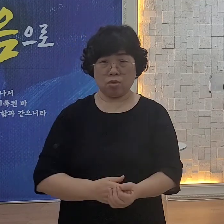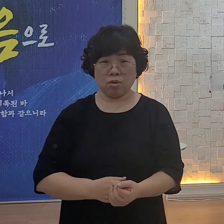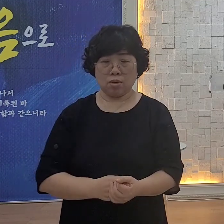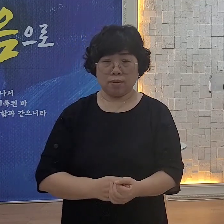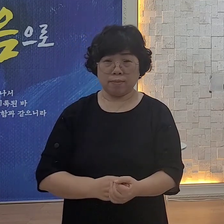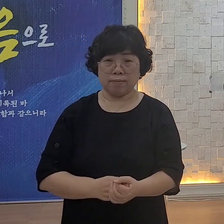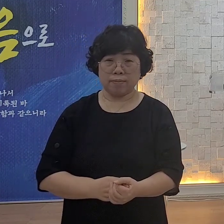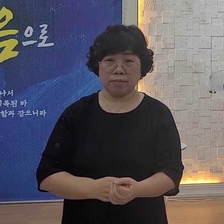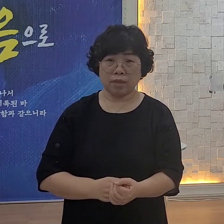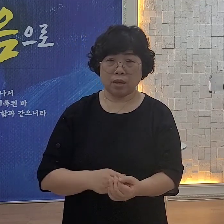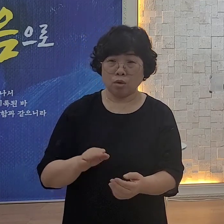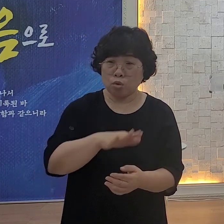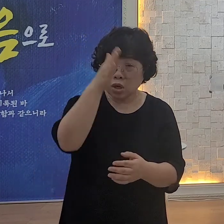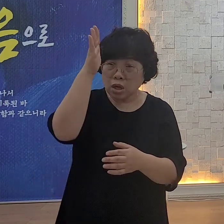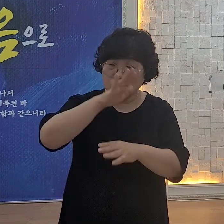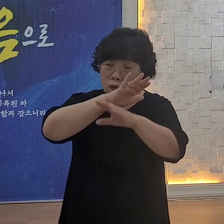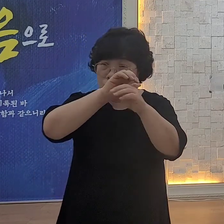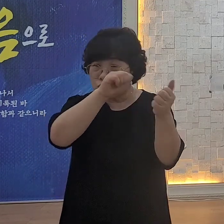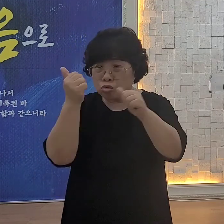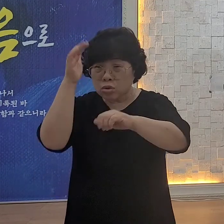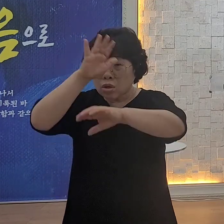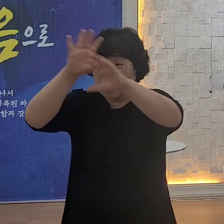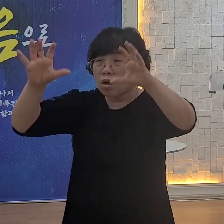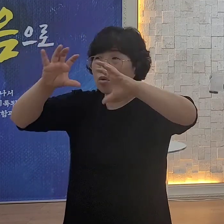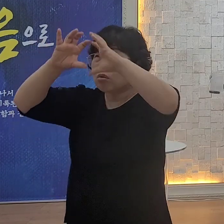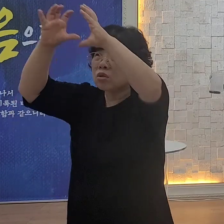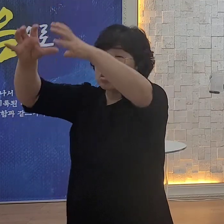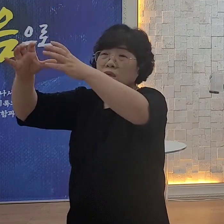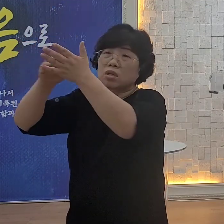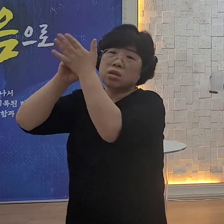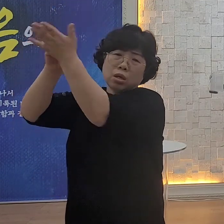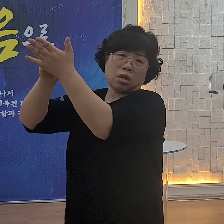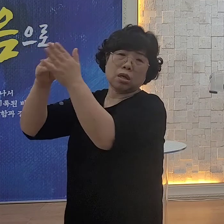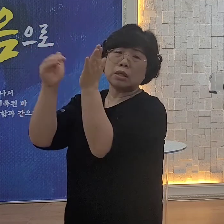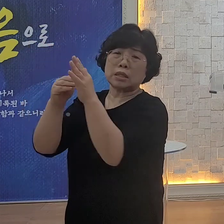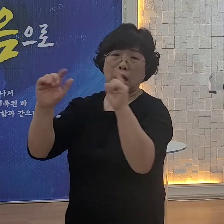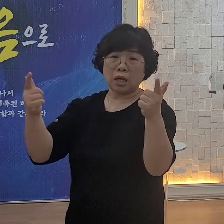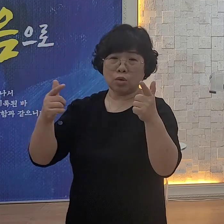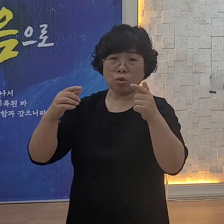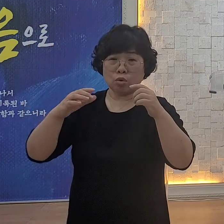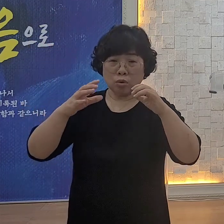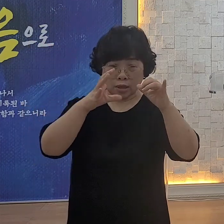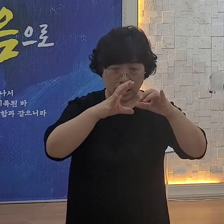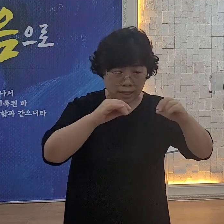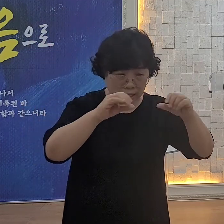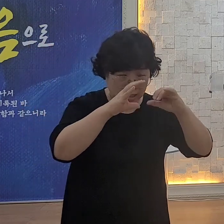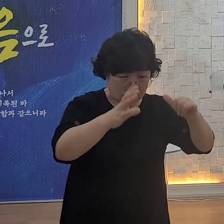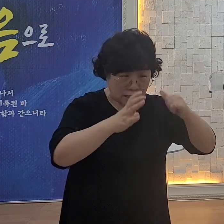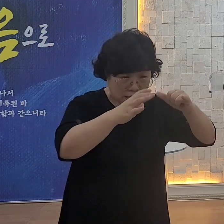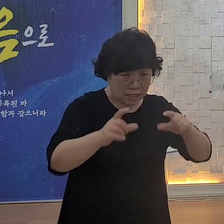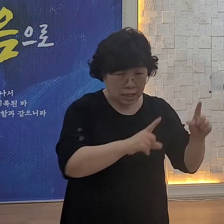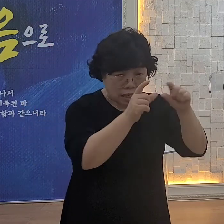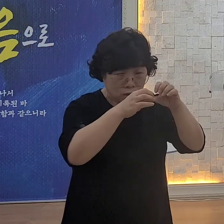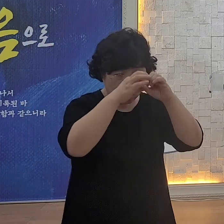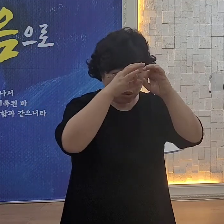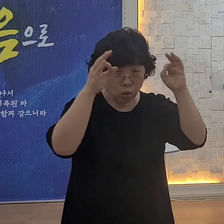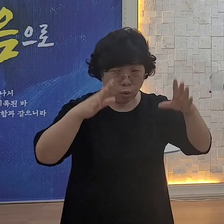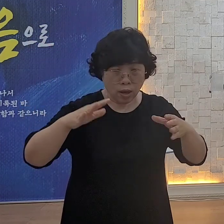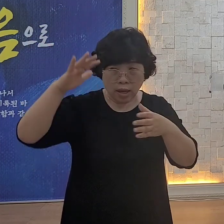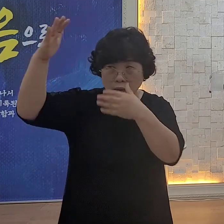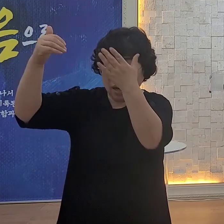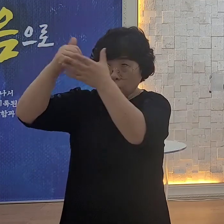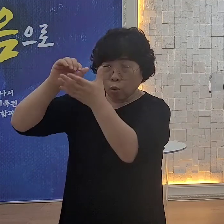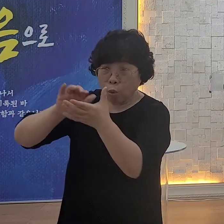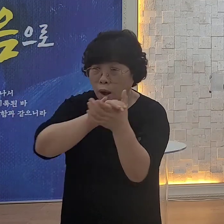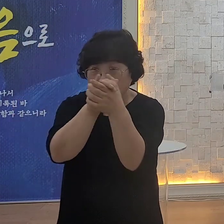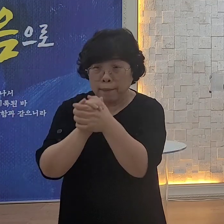이게 우리가 죽어서 천국에 가는 것이 아니라 이 땅에서 하나님과 화평을 누리고 하나님 앞에 나아가 구할 때에 가장 좋은 것을